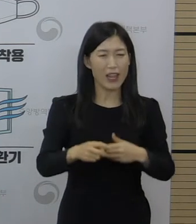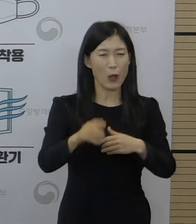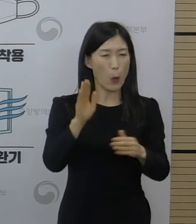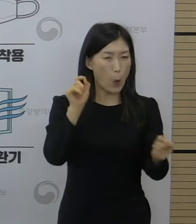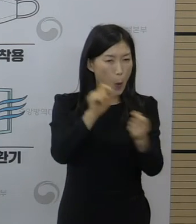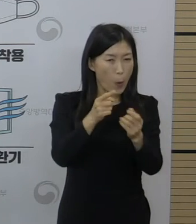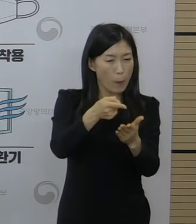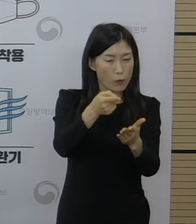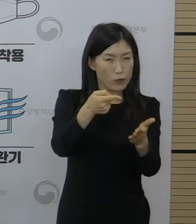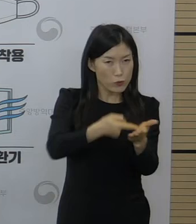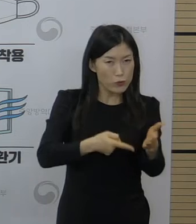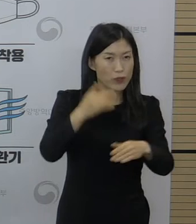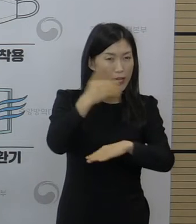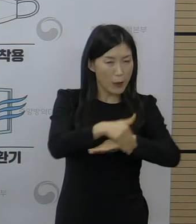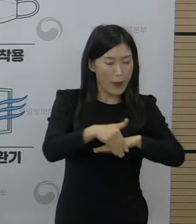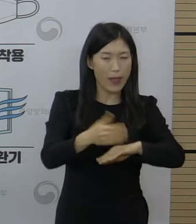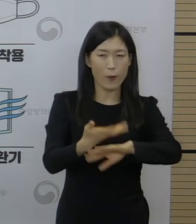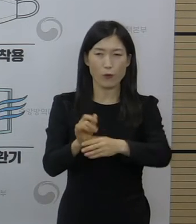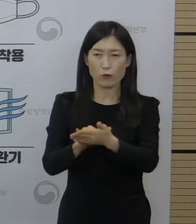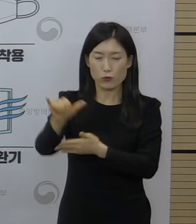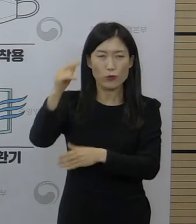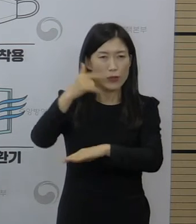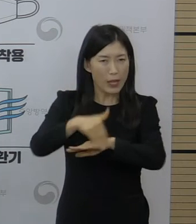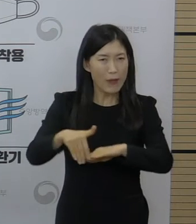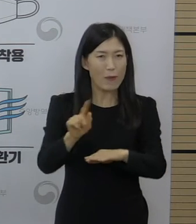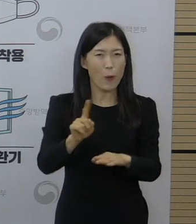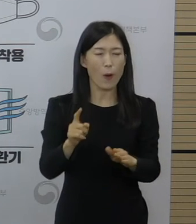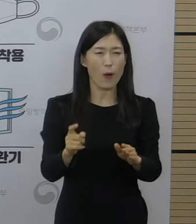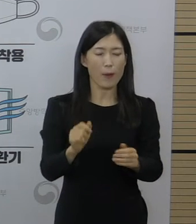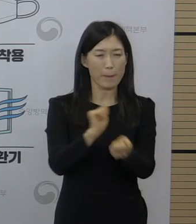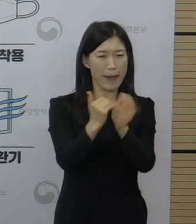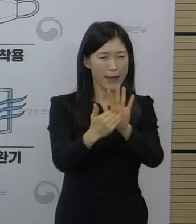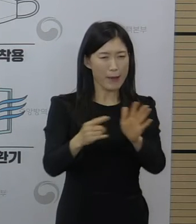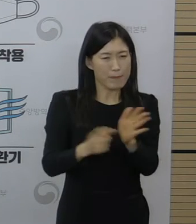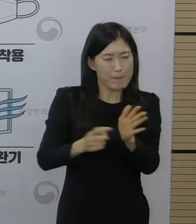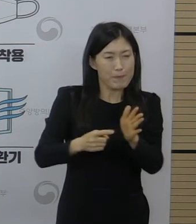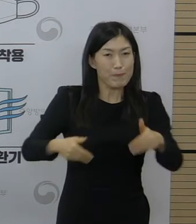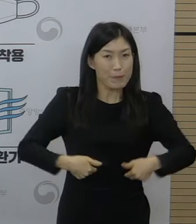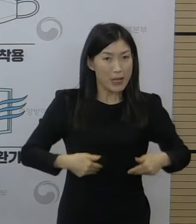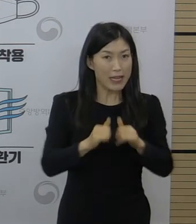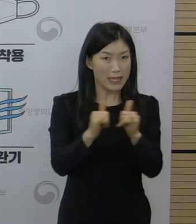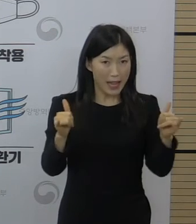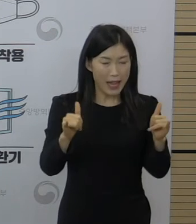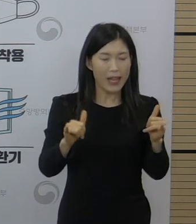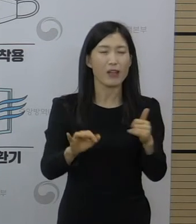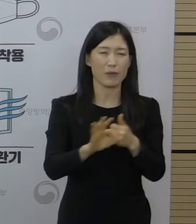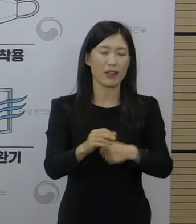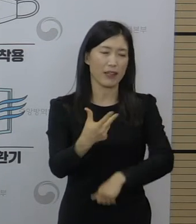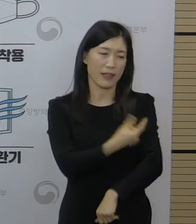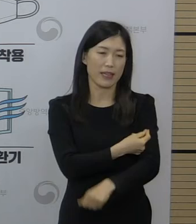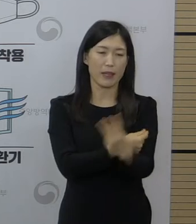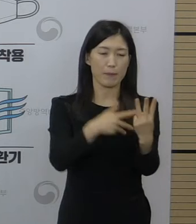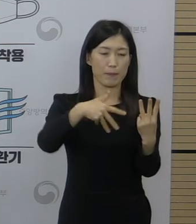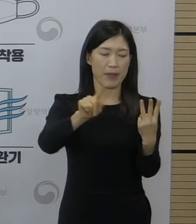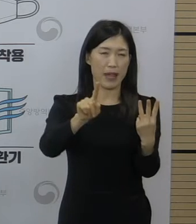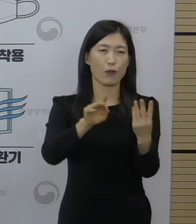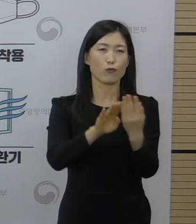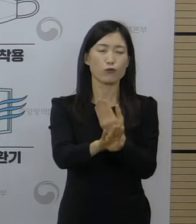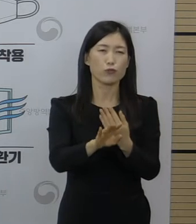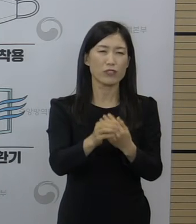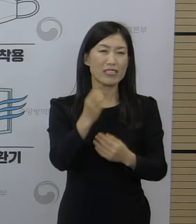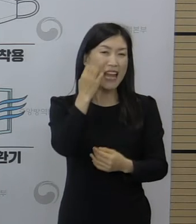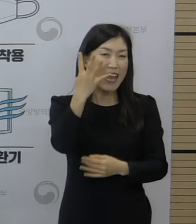등 또 방역상의 필요성이 있는 경우 빠른 접종이 필요한 경우는 3차 접종 후에 최소